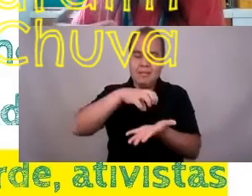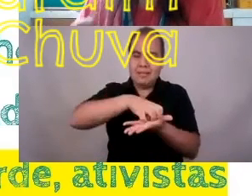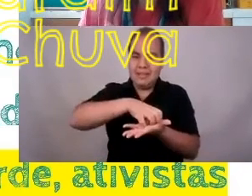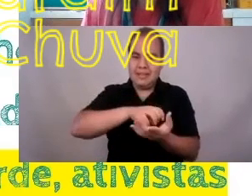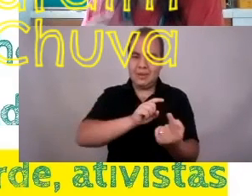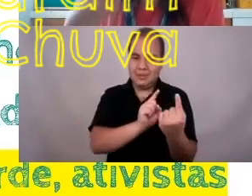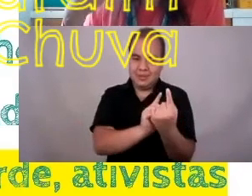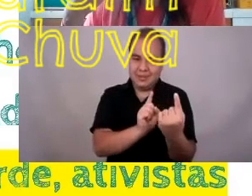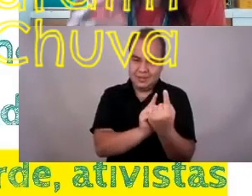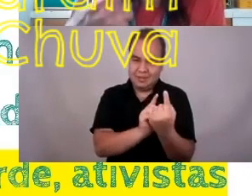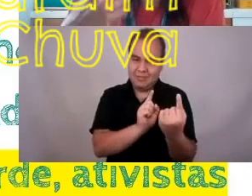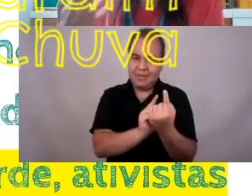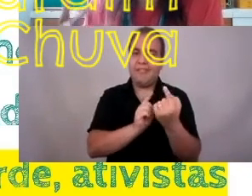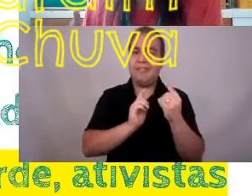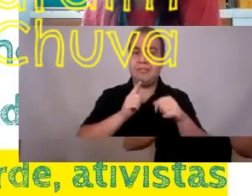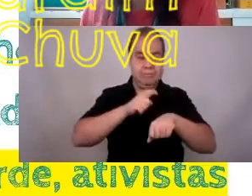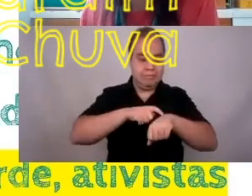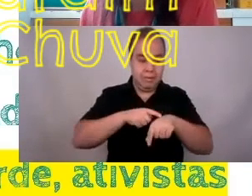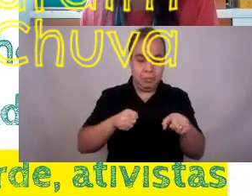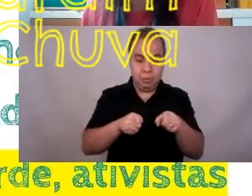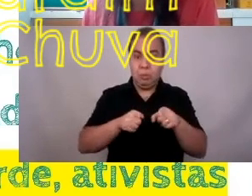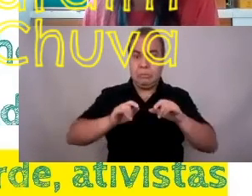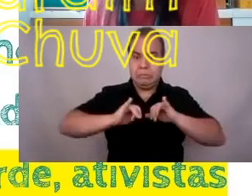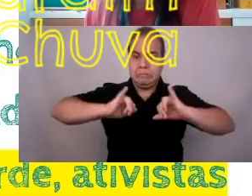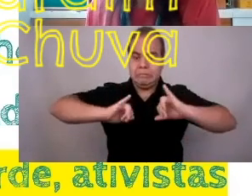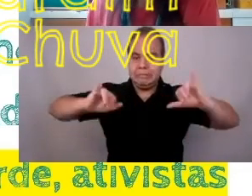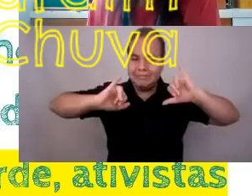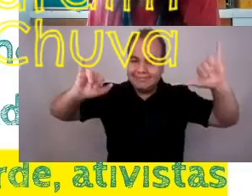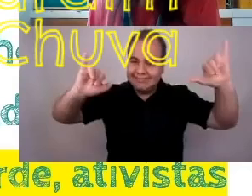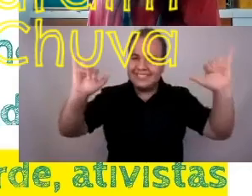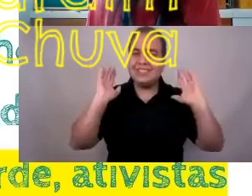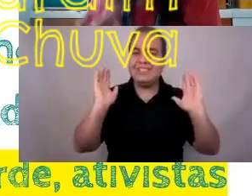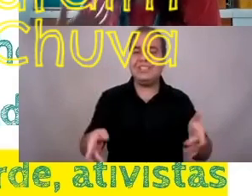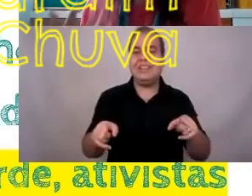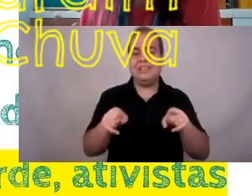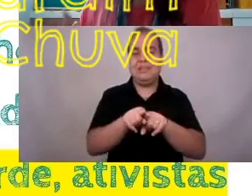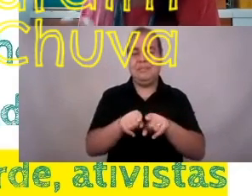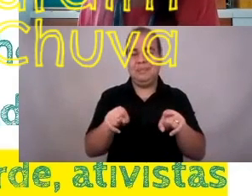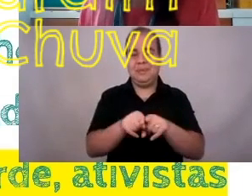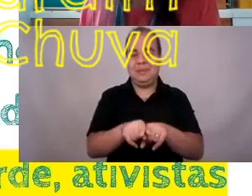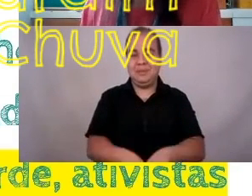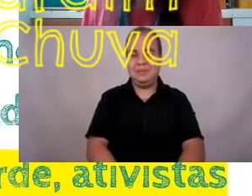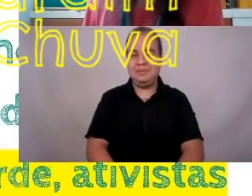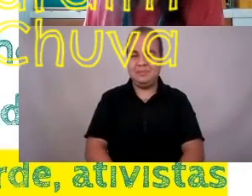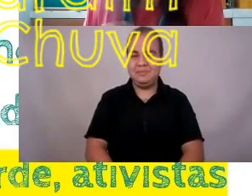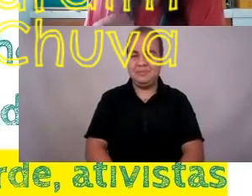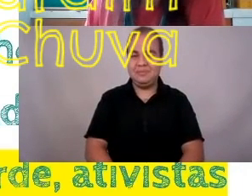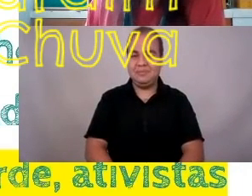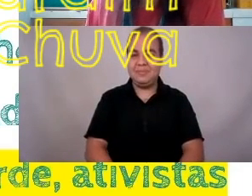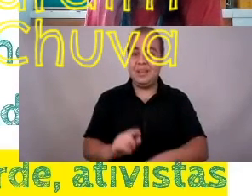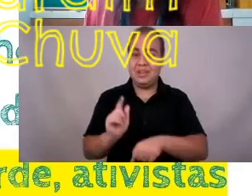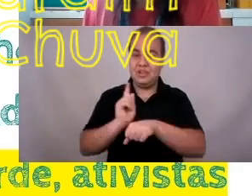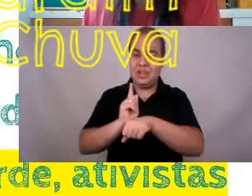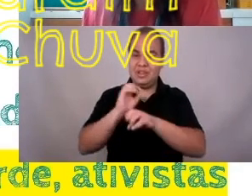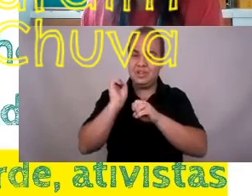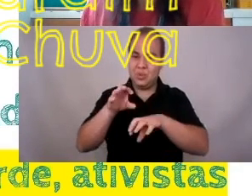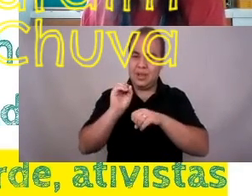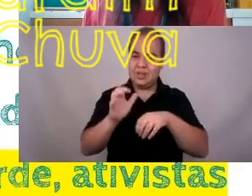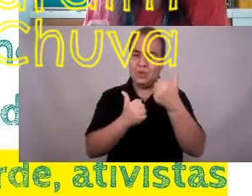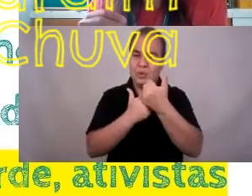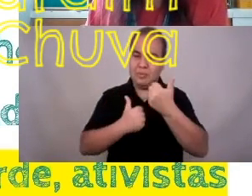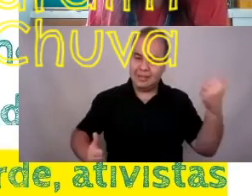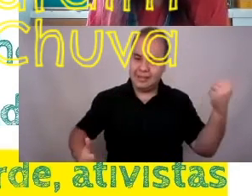tempo curto para fazer tudo isso, então a Zenaide e o Wilson estão aí de prontidão. E a gerência de educação para sustentabilidade e